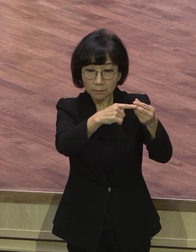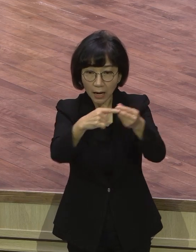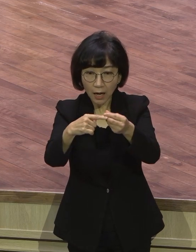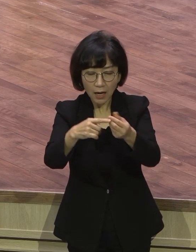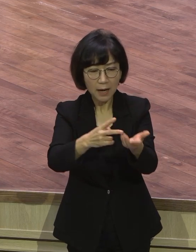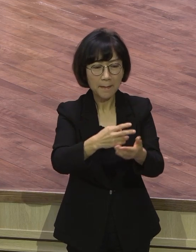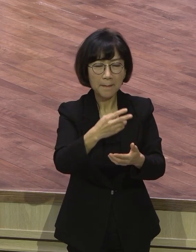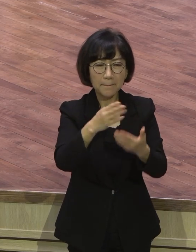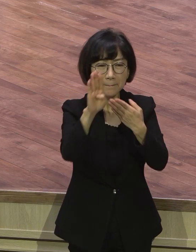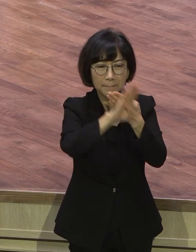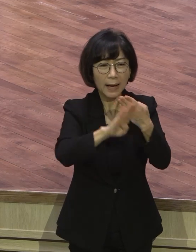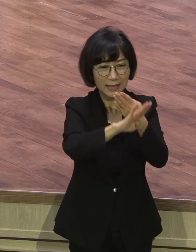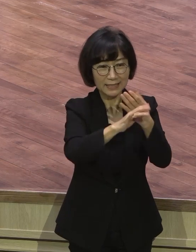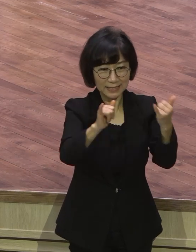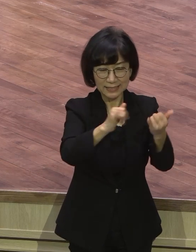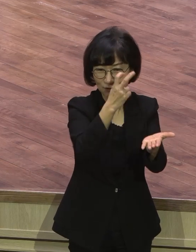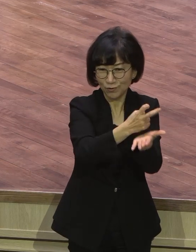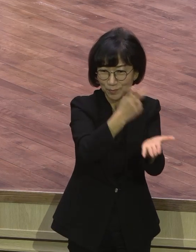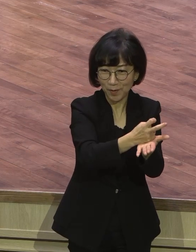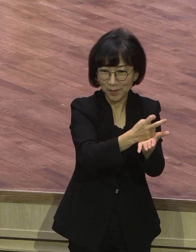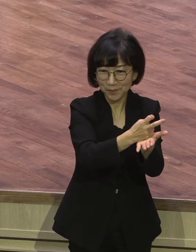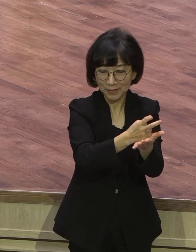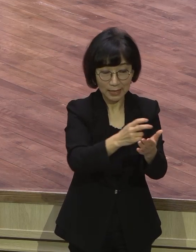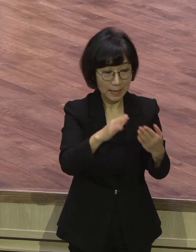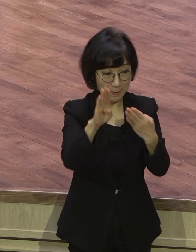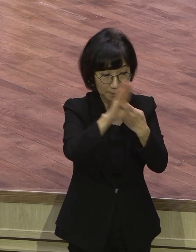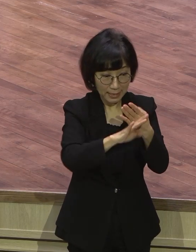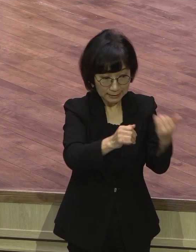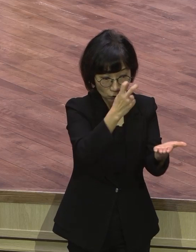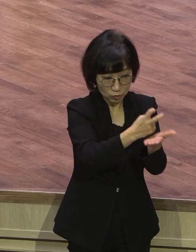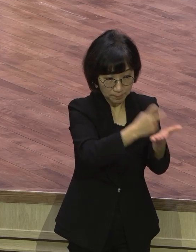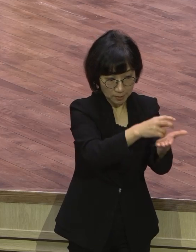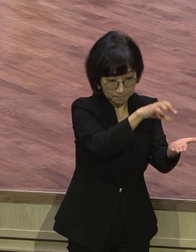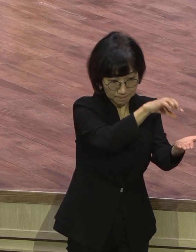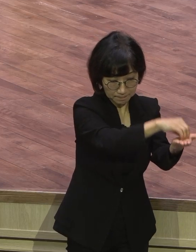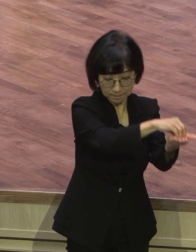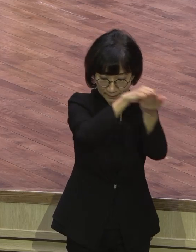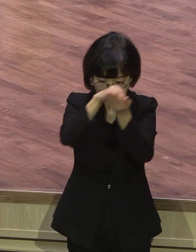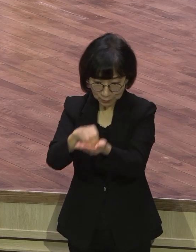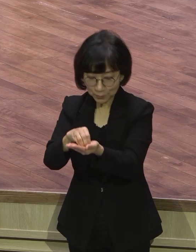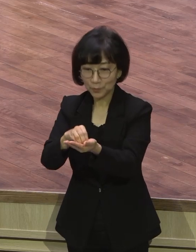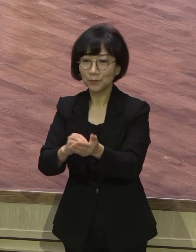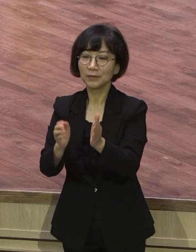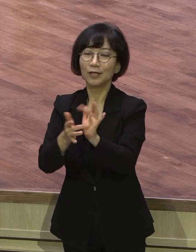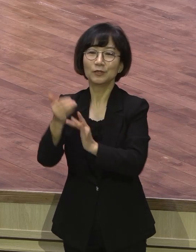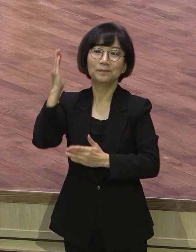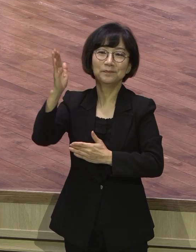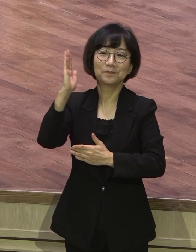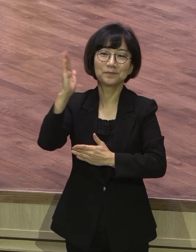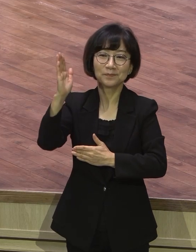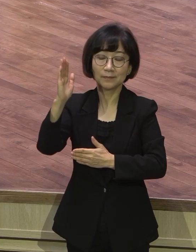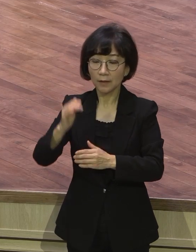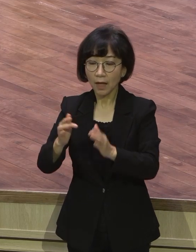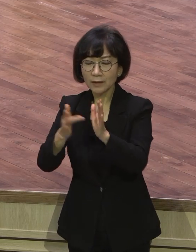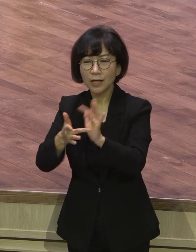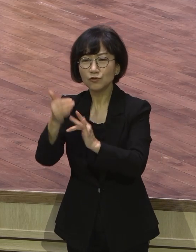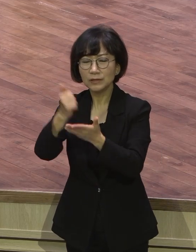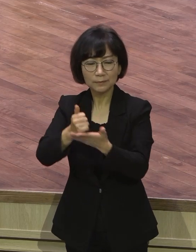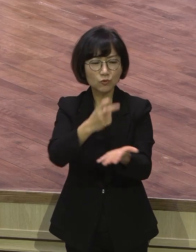율법조항들을 언급하시면서 복음 시대에 걸맞는 예수님이 복음이잖아요. 예수님